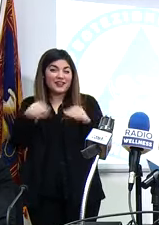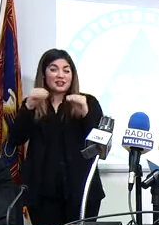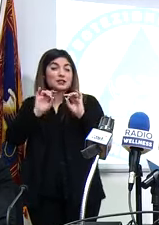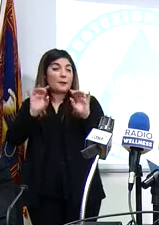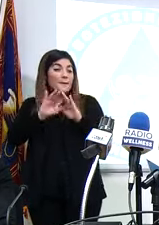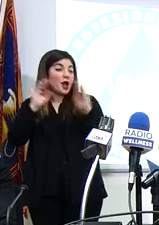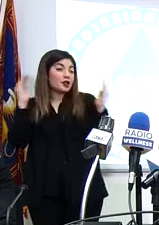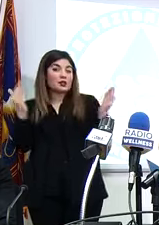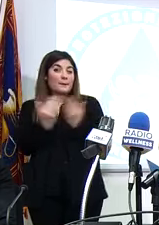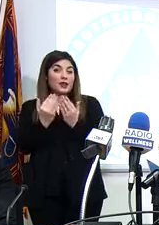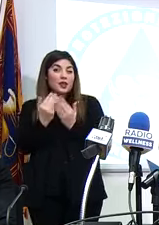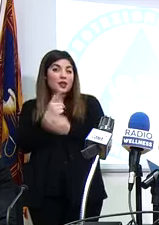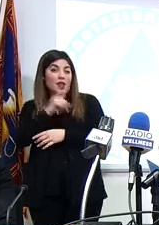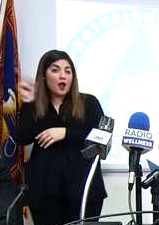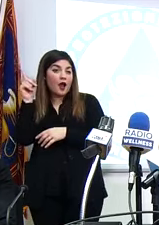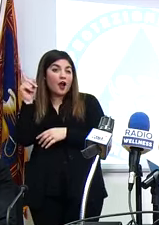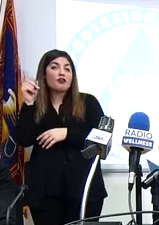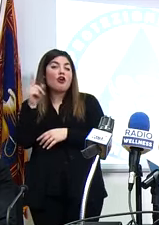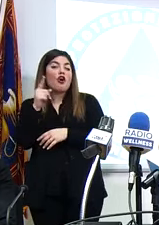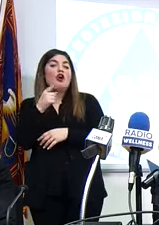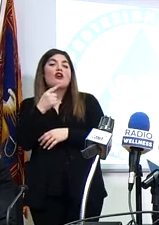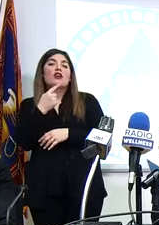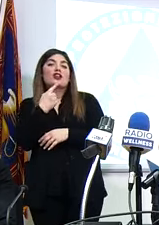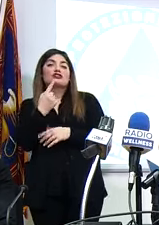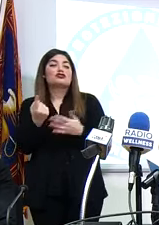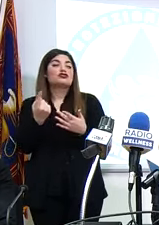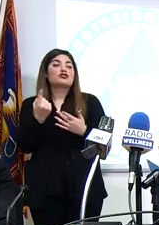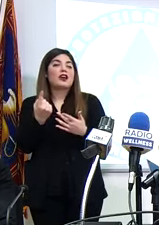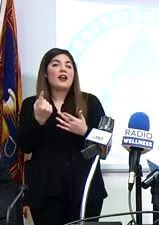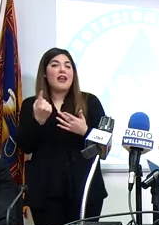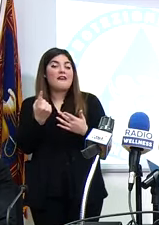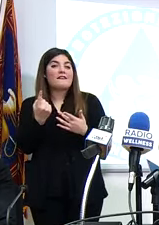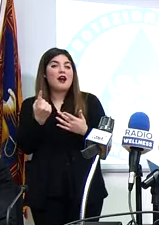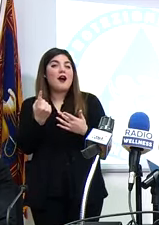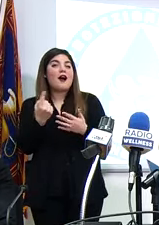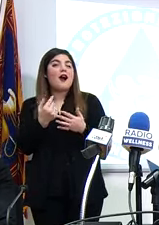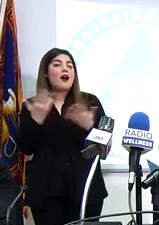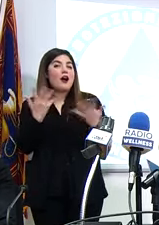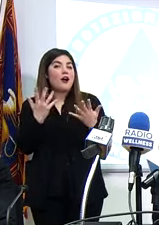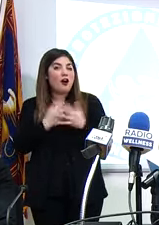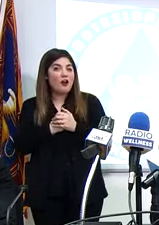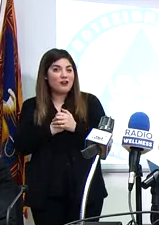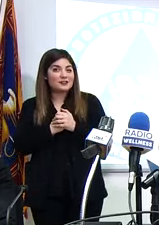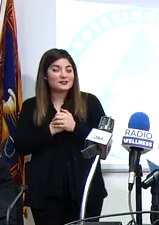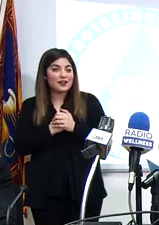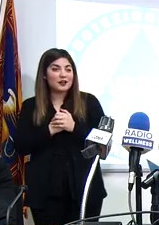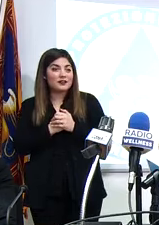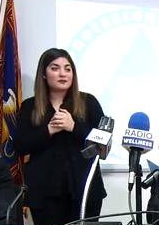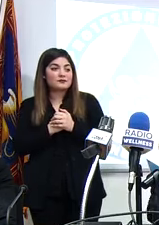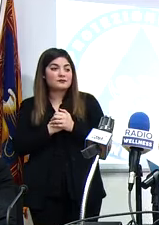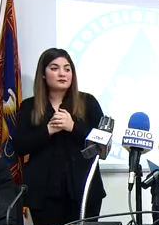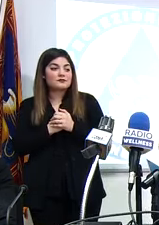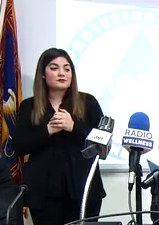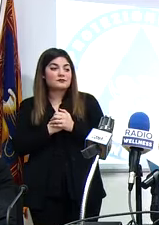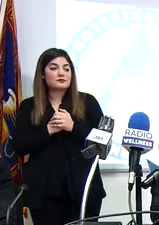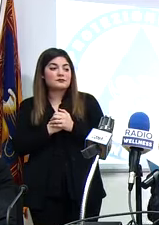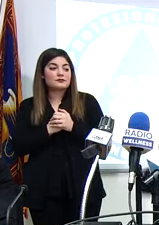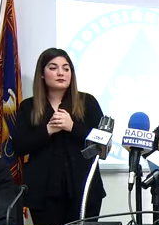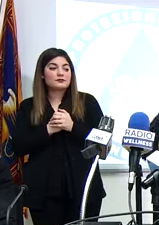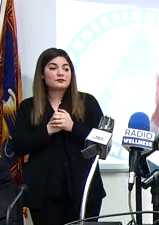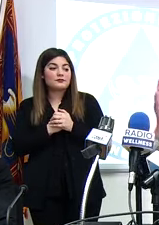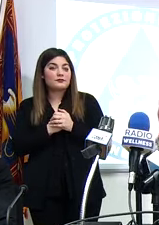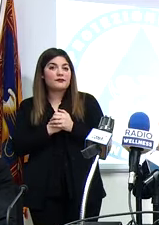Wallace e Richard Whitty, che sono il Chief Medical Officer e il Senior Scientific Advisor? Sono due là. Qua